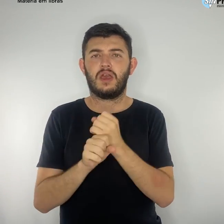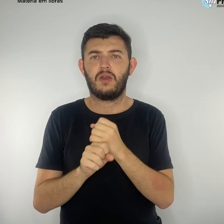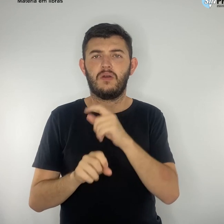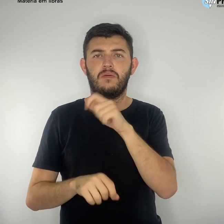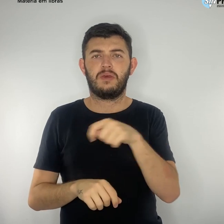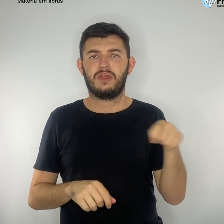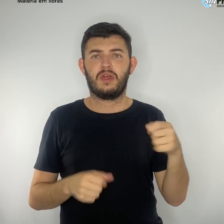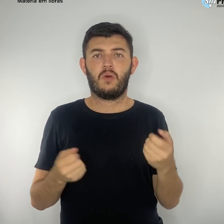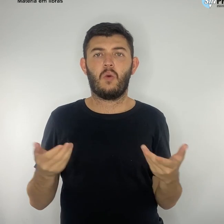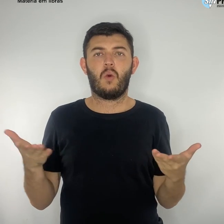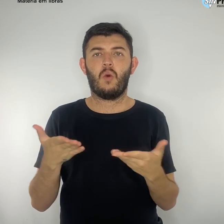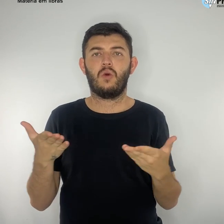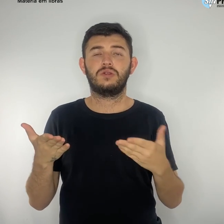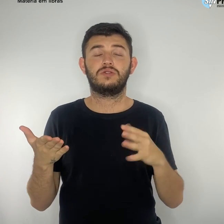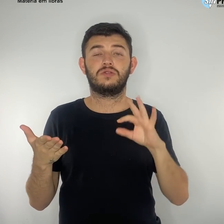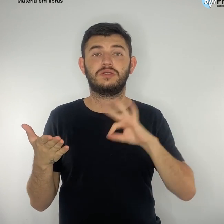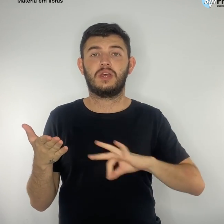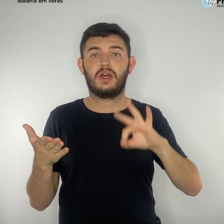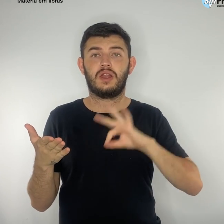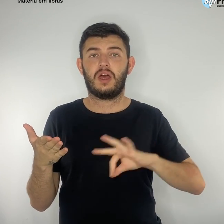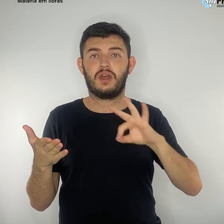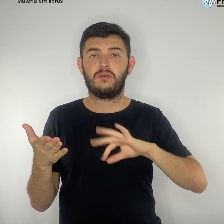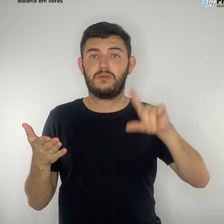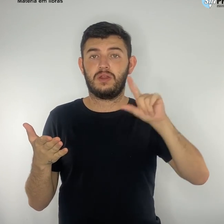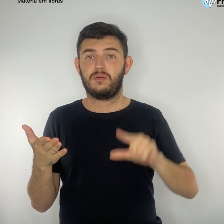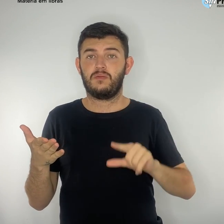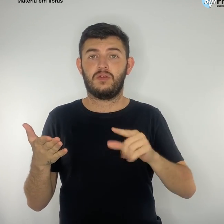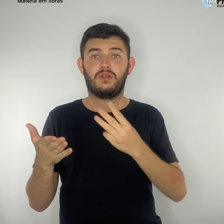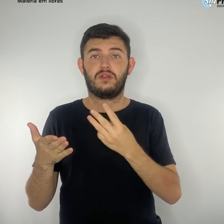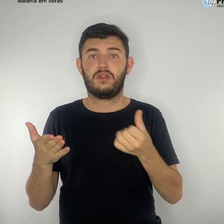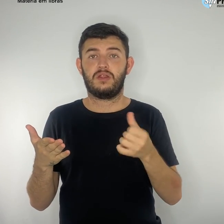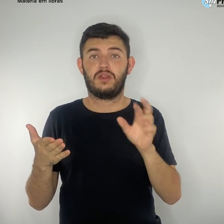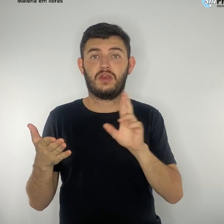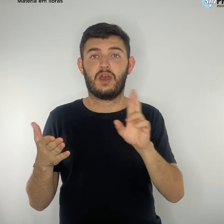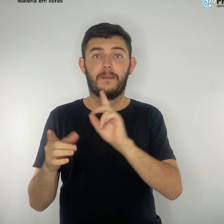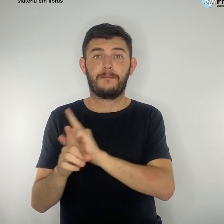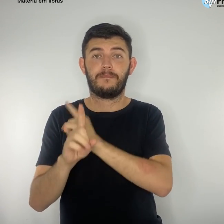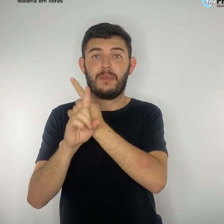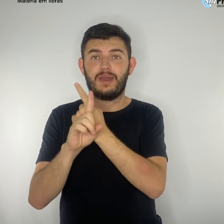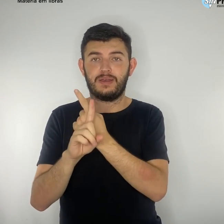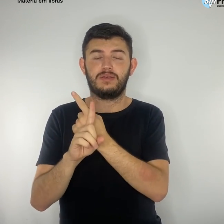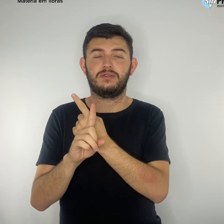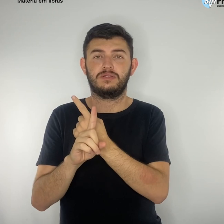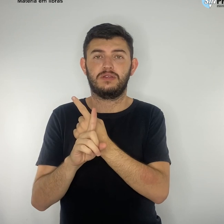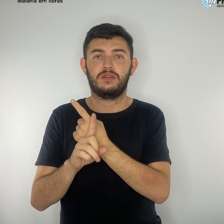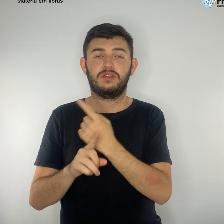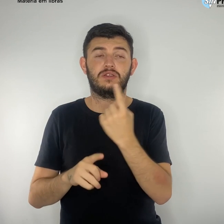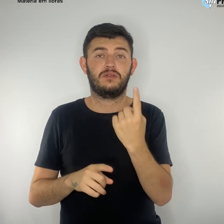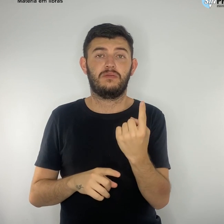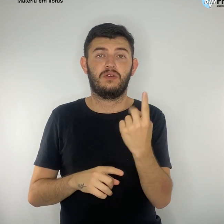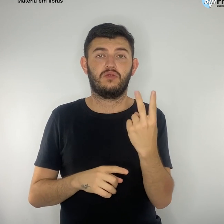seria R$ 36 maior, pulando de R$ 1.212 para R$